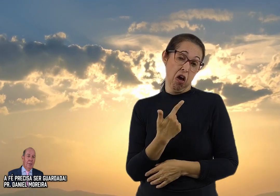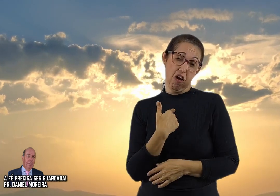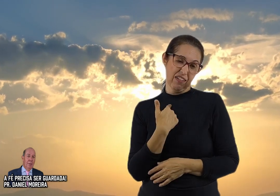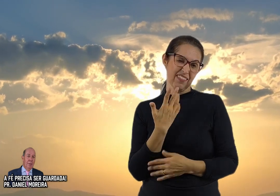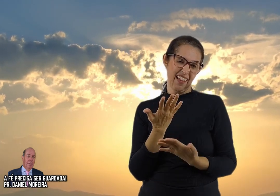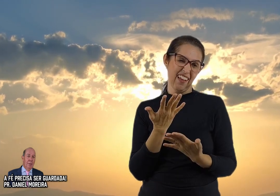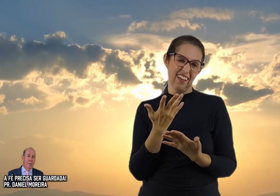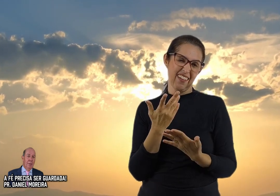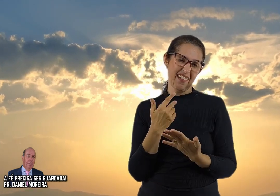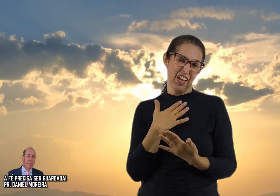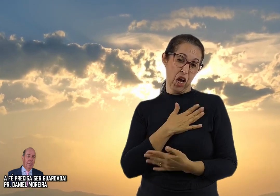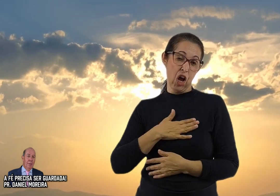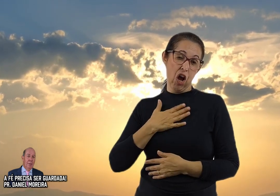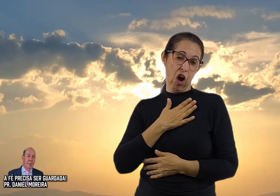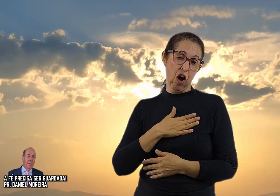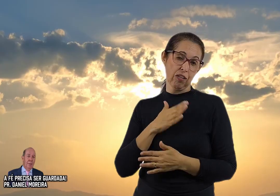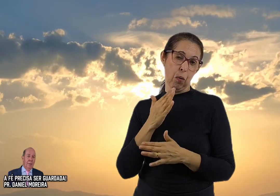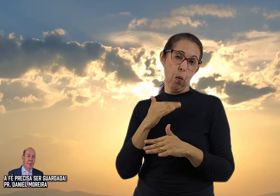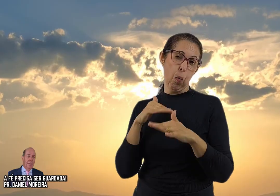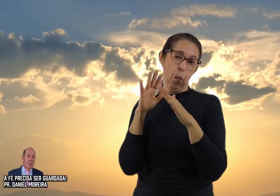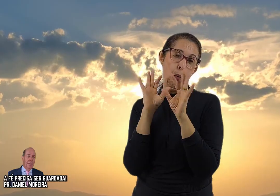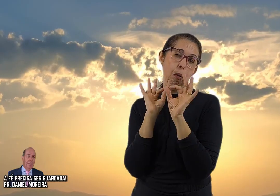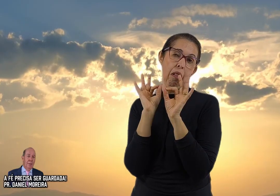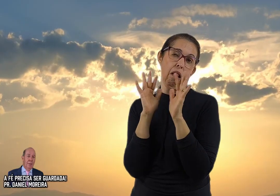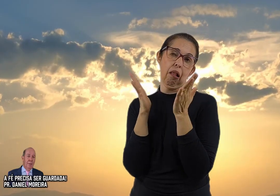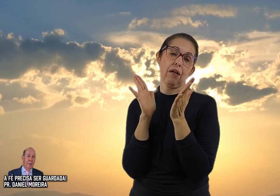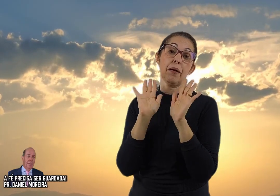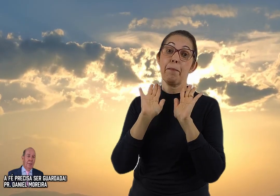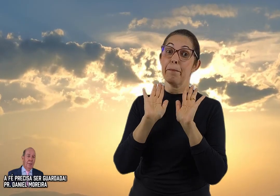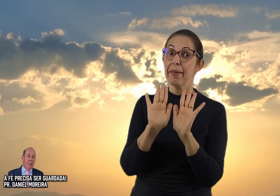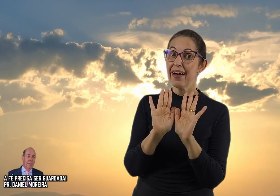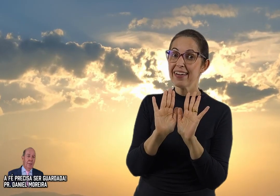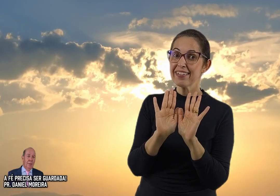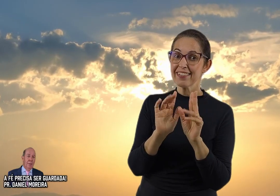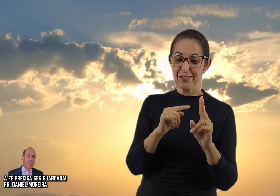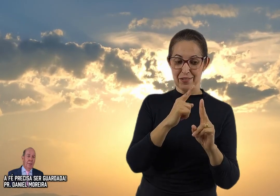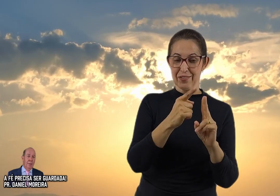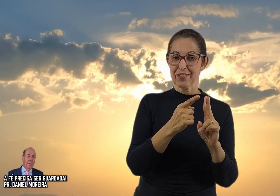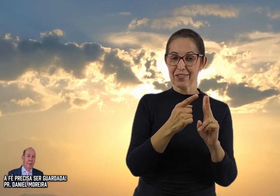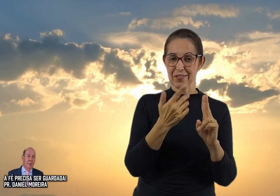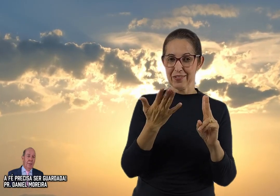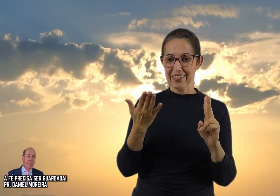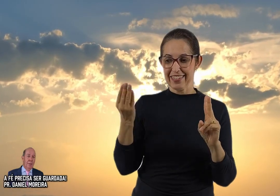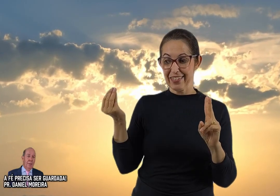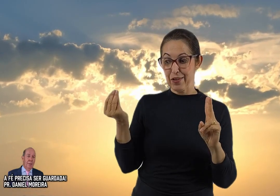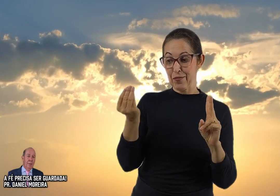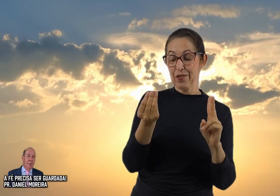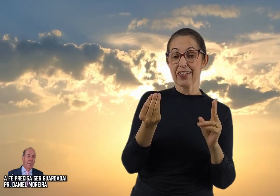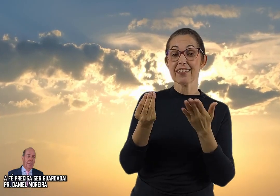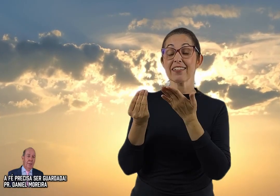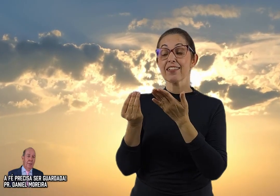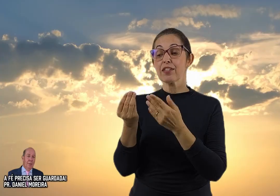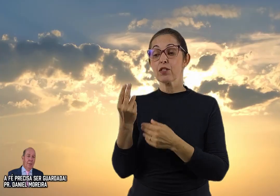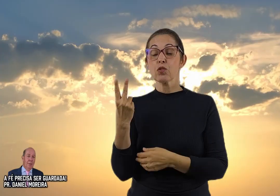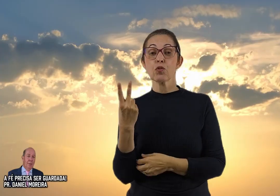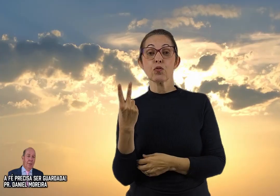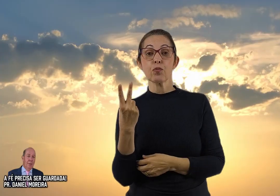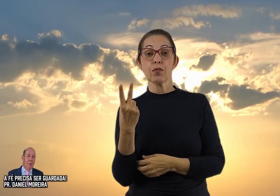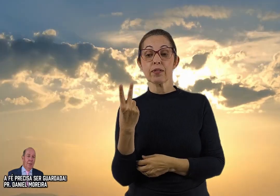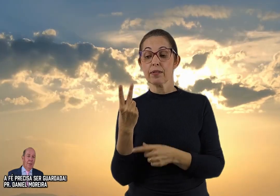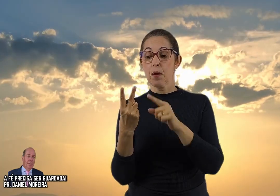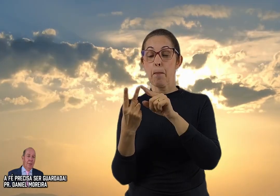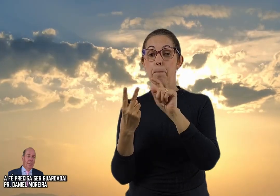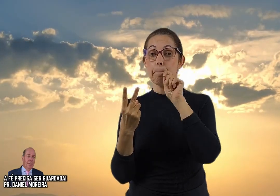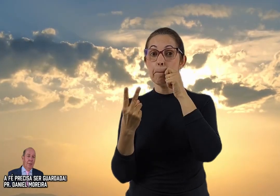coisas do Senhor, enfeitar, né? Era oferecido para eles duas coisas só nesse culto aqui: